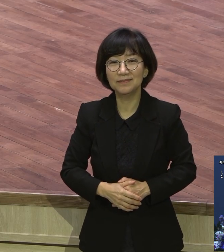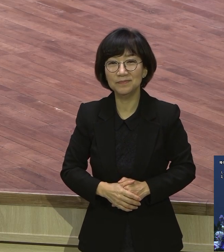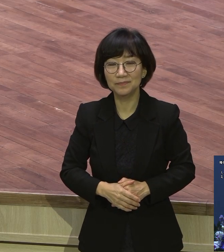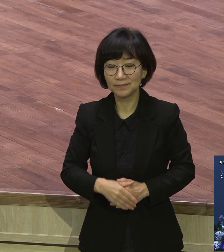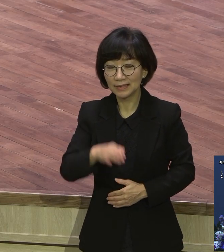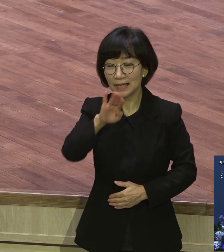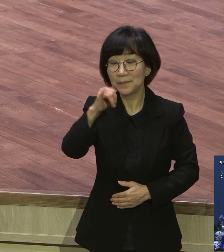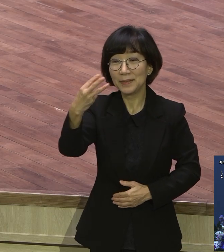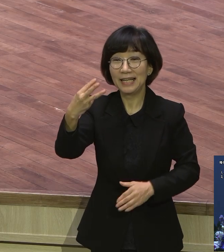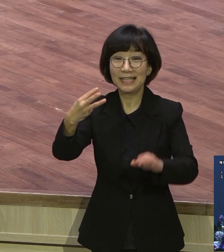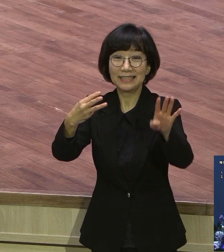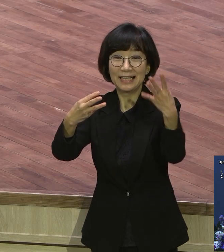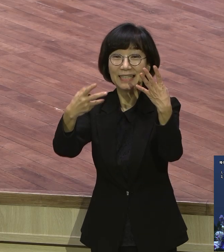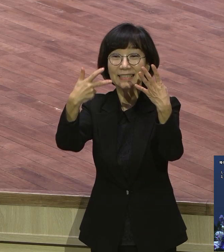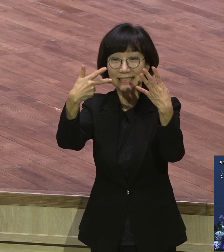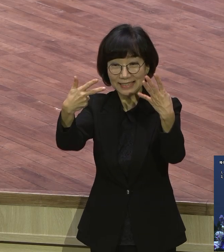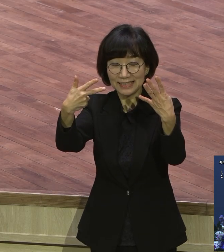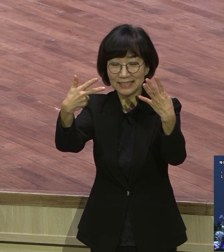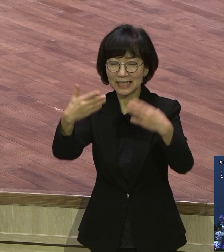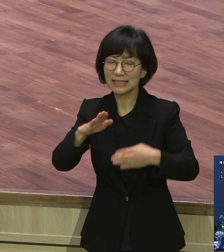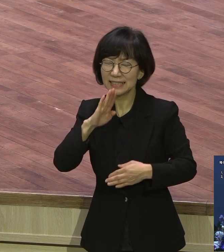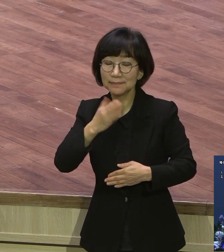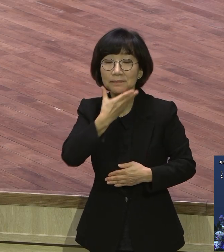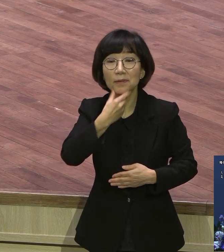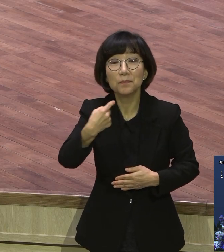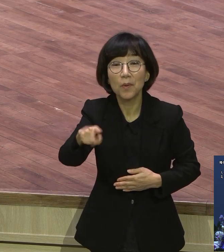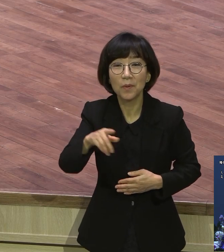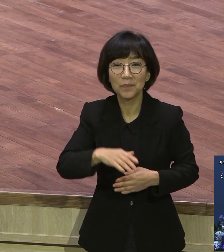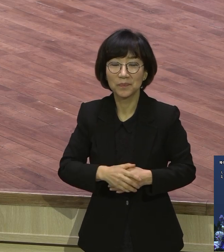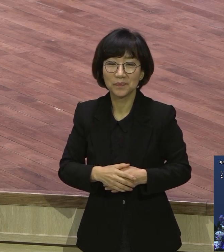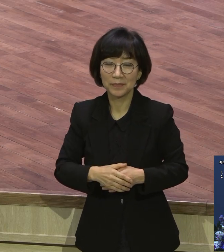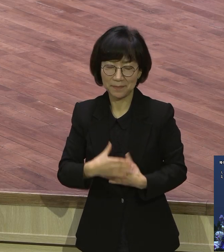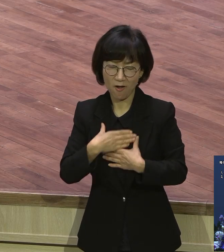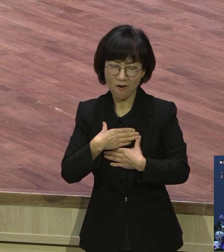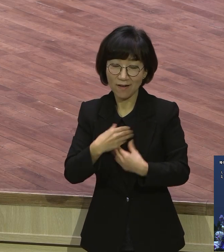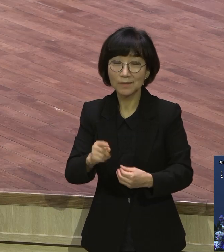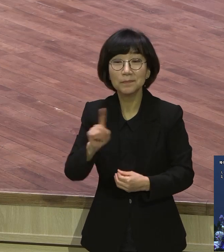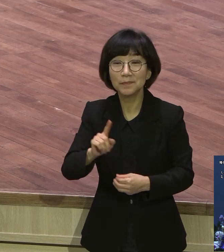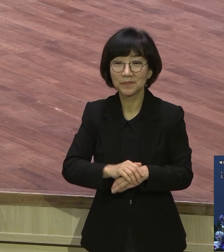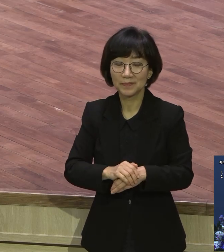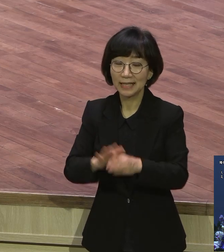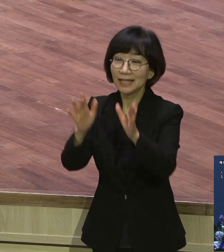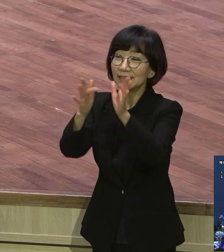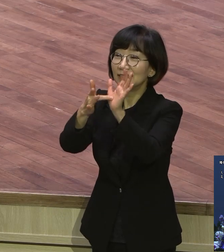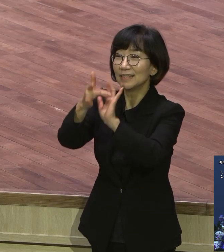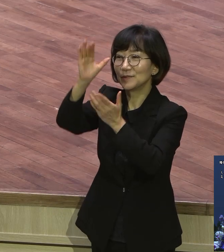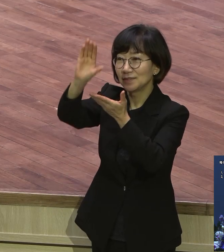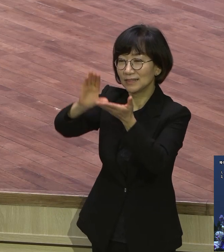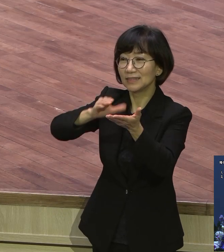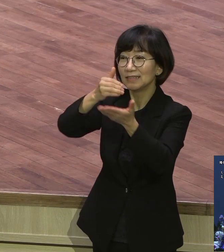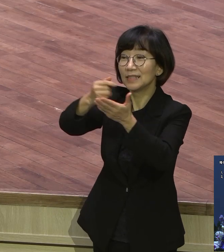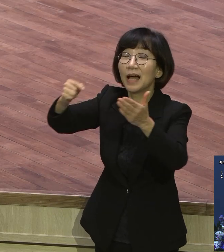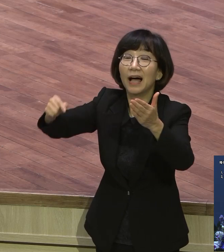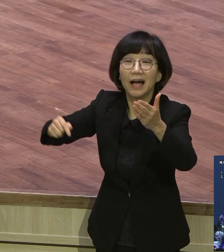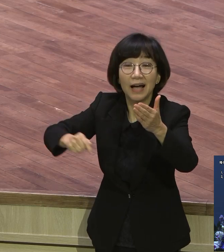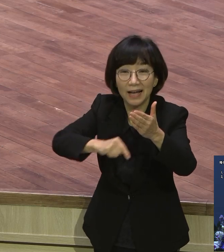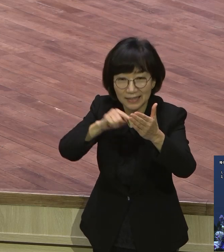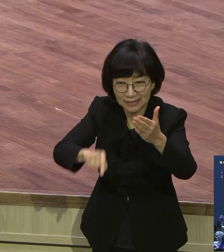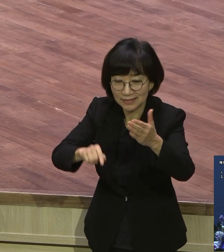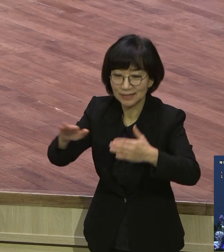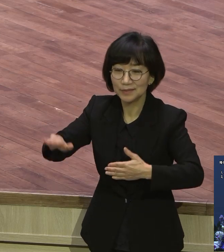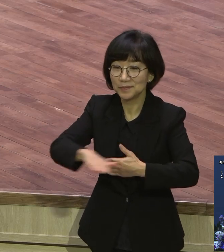빌리포 사당 출제를 보면 진정한 행복 평강의 삶은 예수 그리스도 안에서 우리